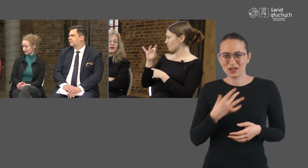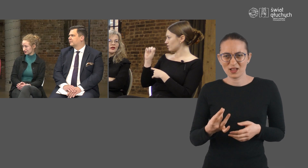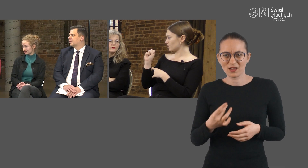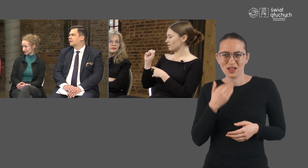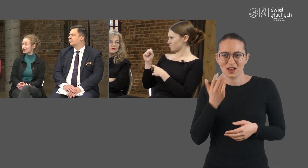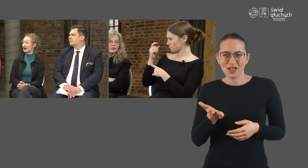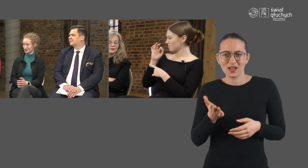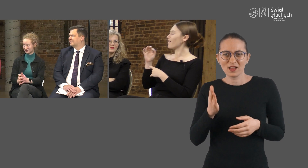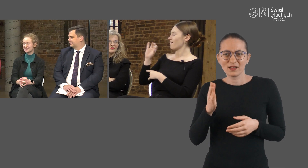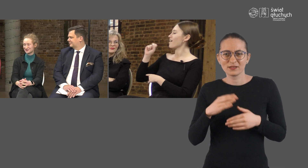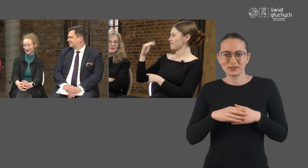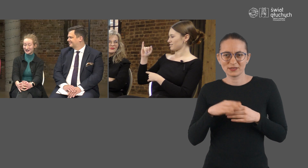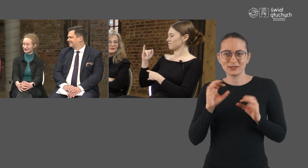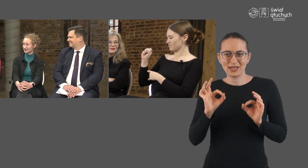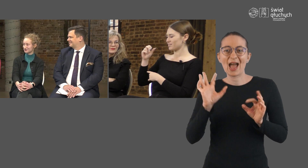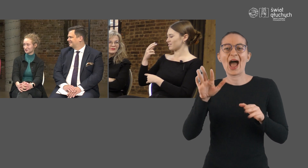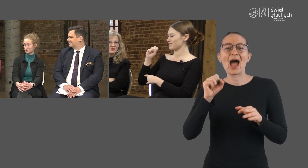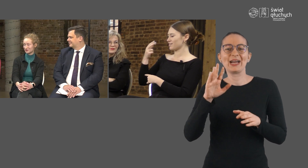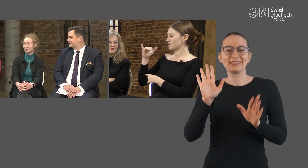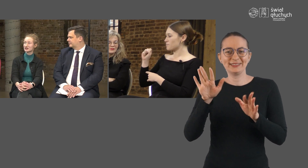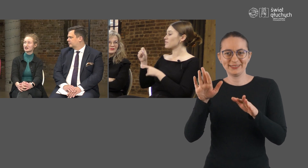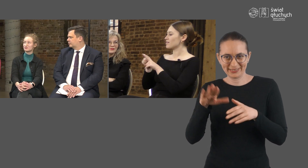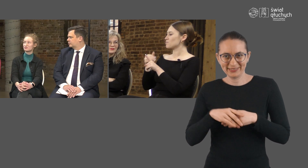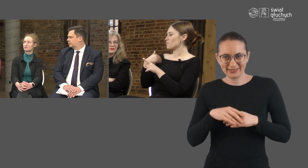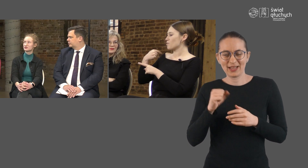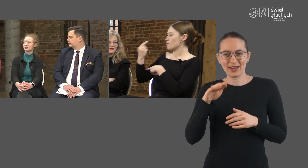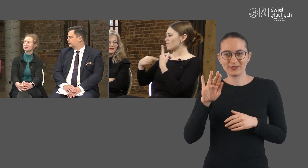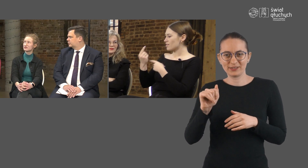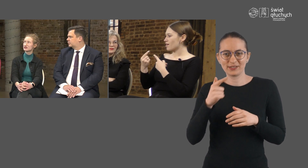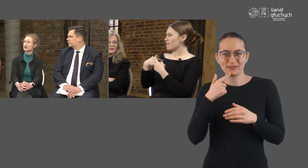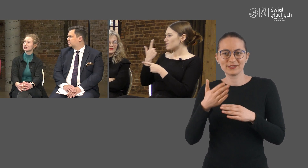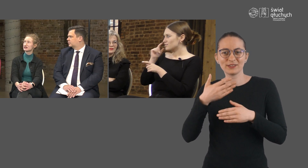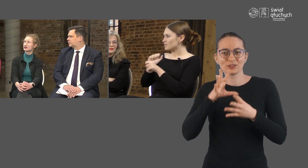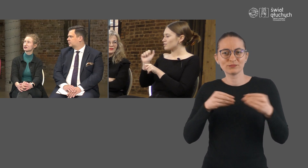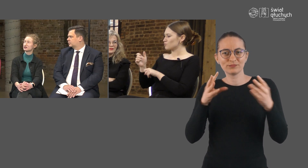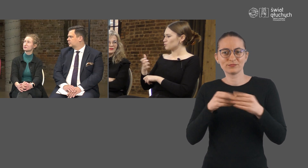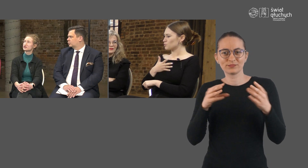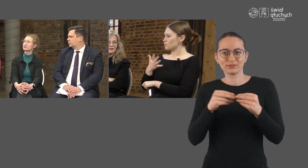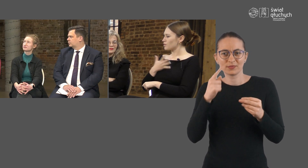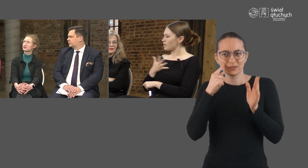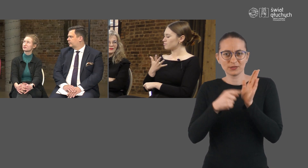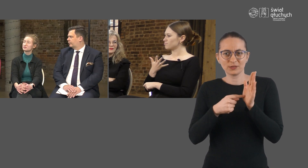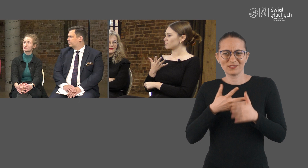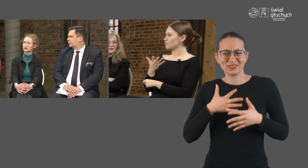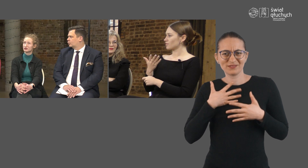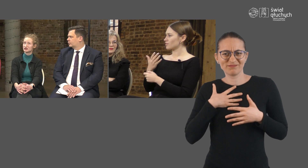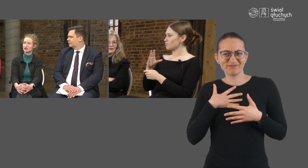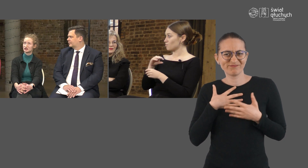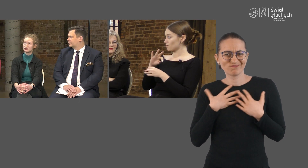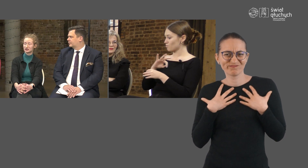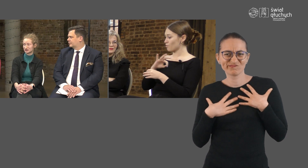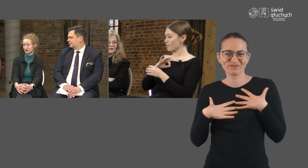pamiętam? Ania, dziękuję. Tak jak Ania wspomniałaś, często mam wrażenie, że jednak może w moim przypadku